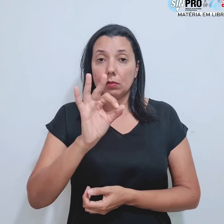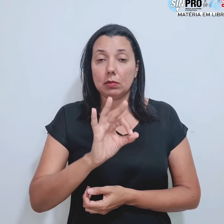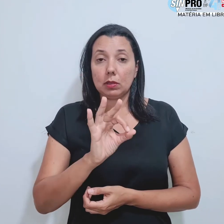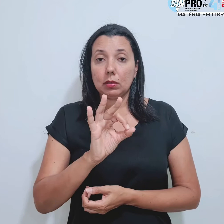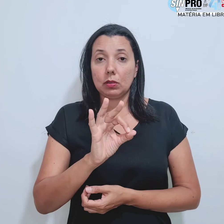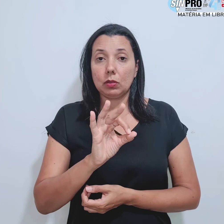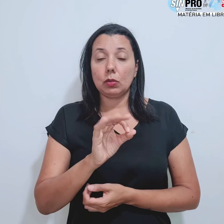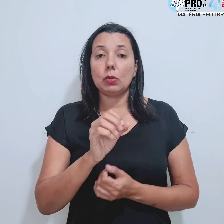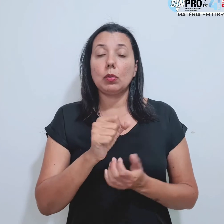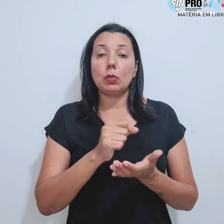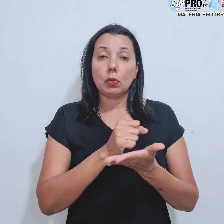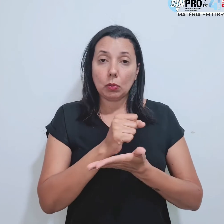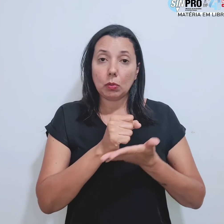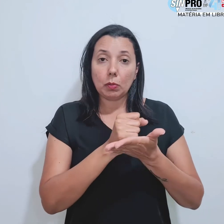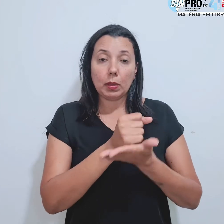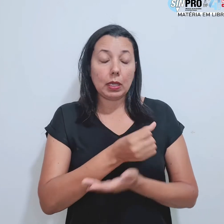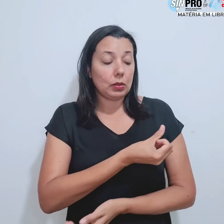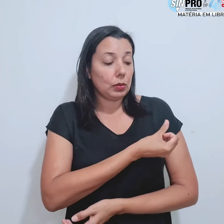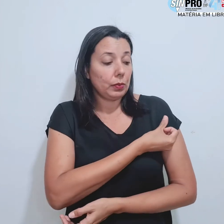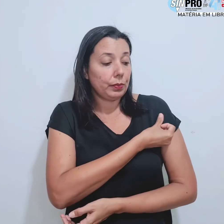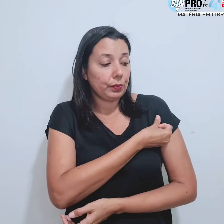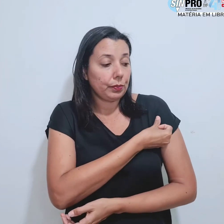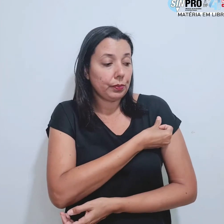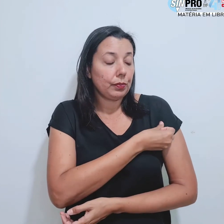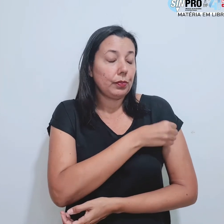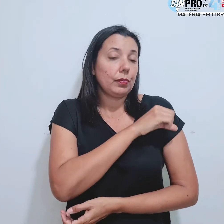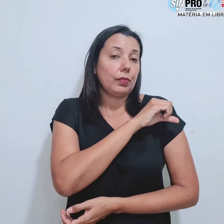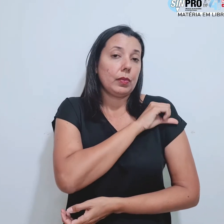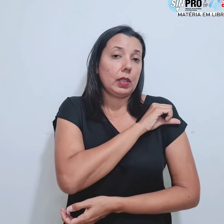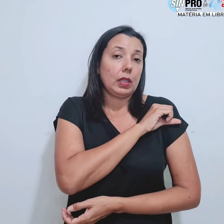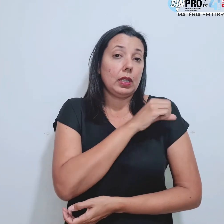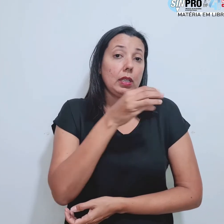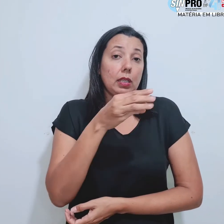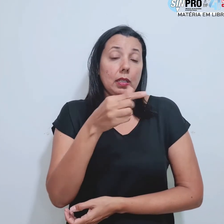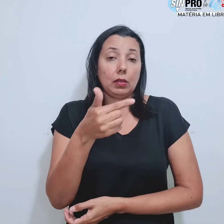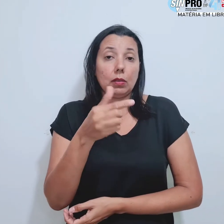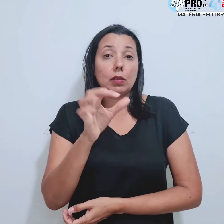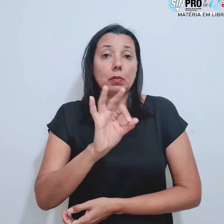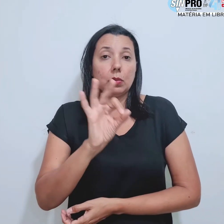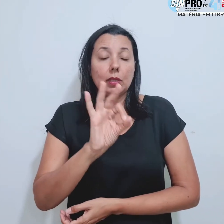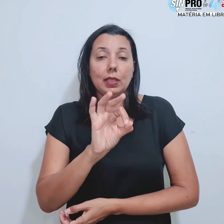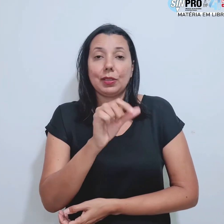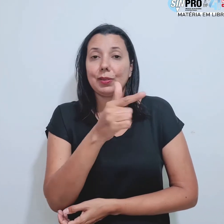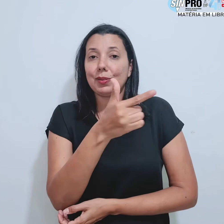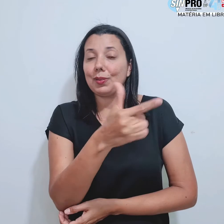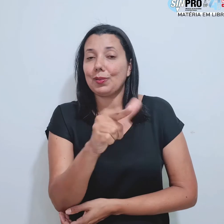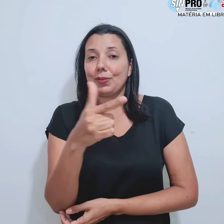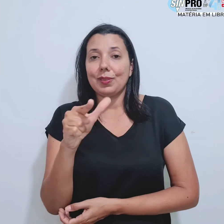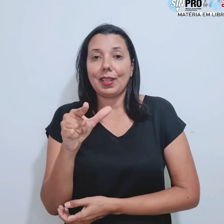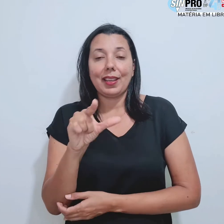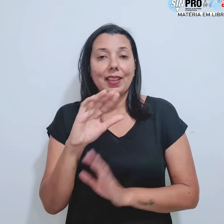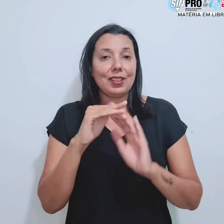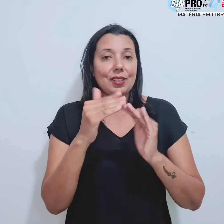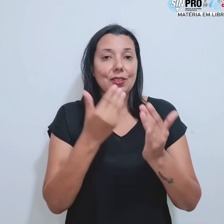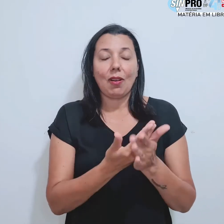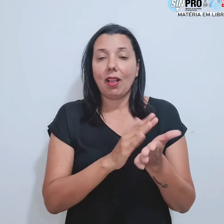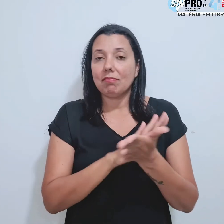46% o fundamental e mais de 32% não têm escolaridade